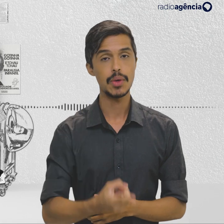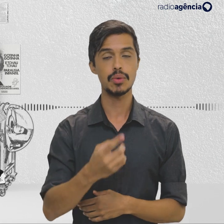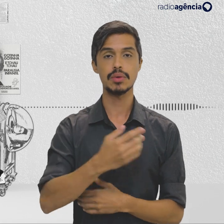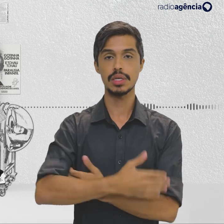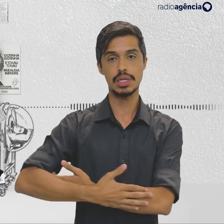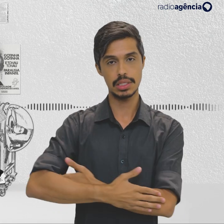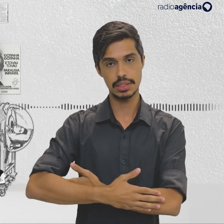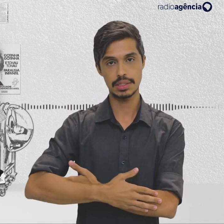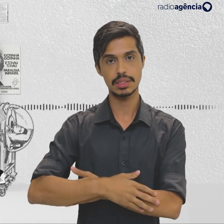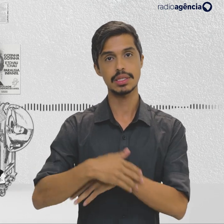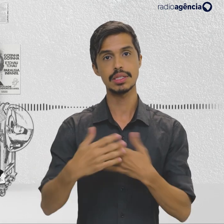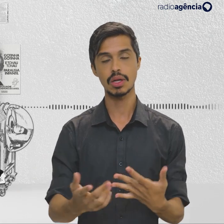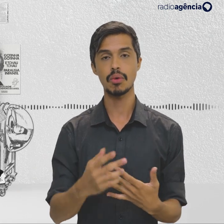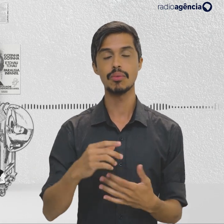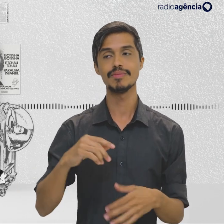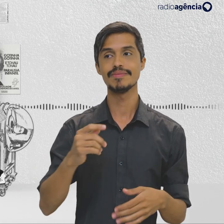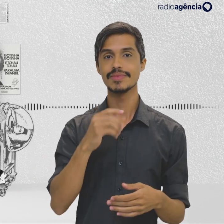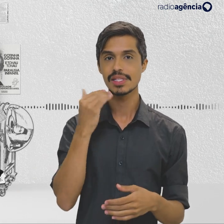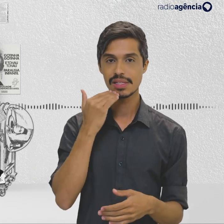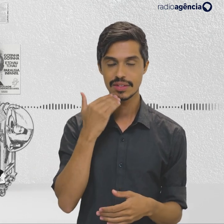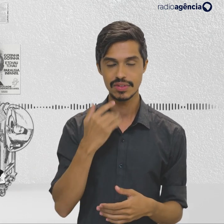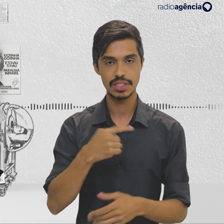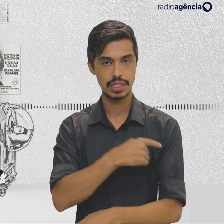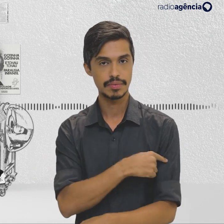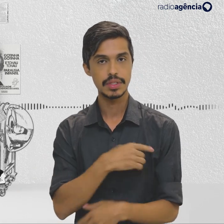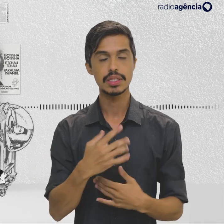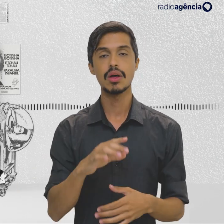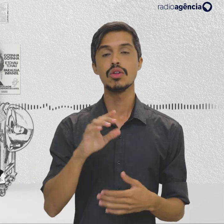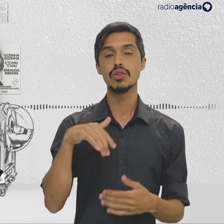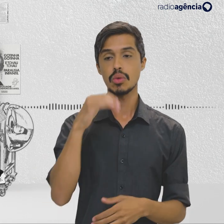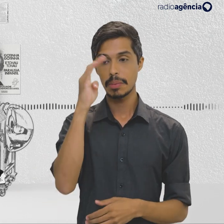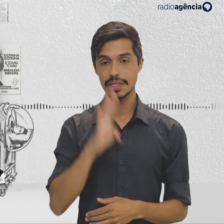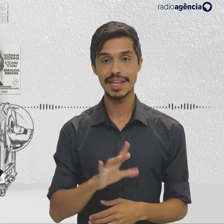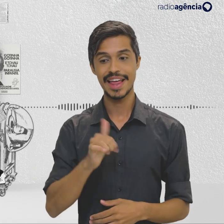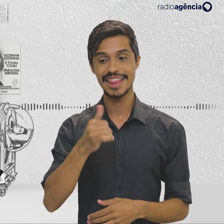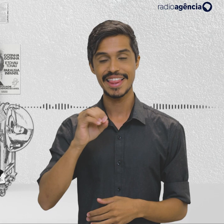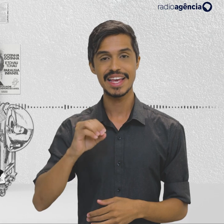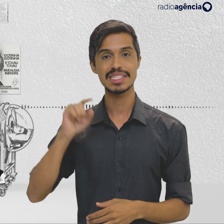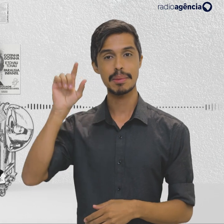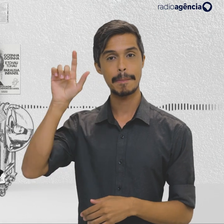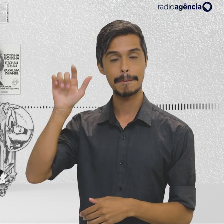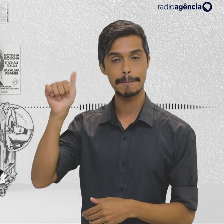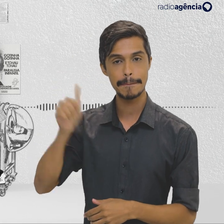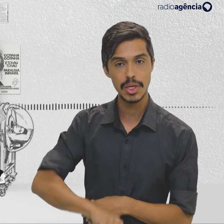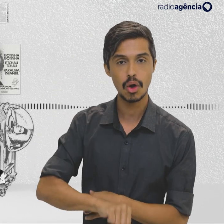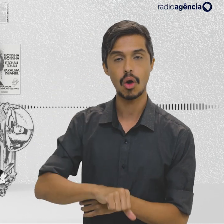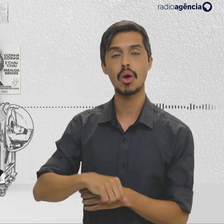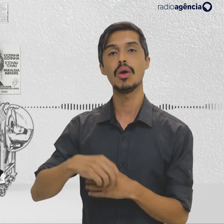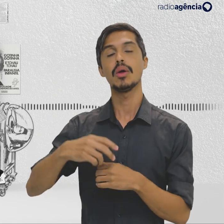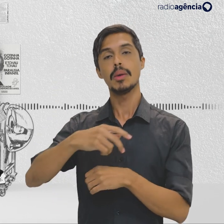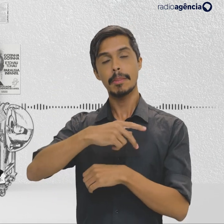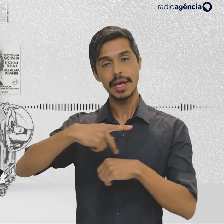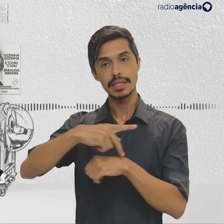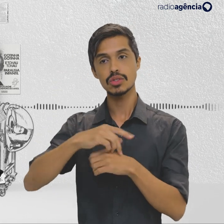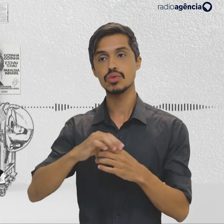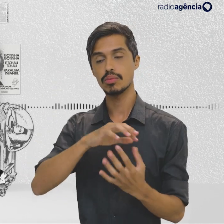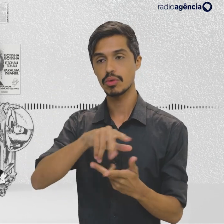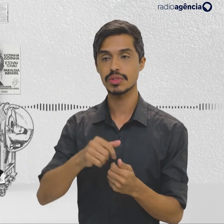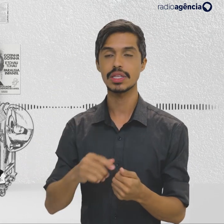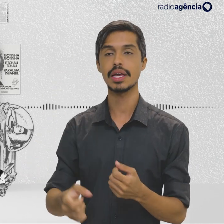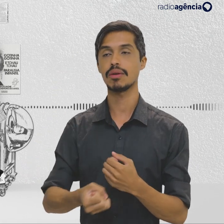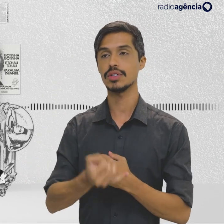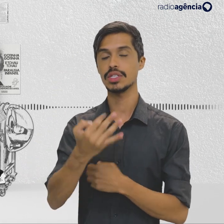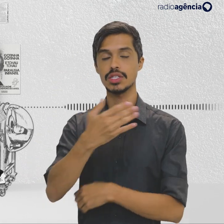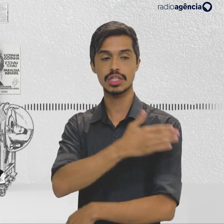crianças coloca o Brasil no rank dos 10 piores países do mundo com relação a número de